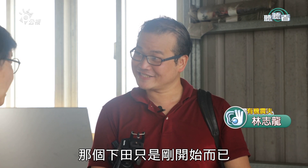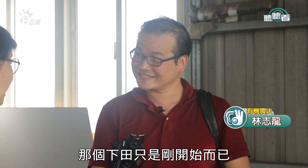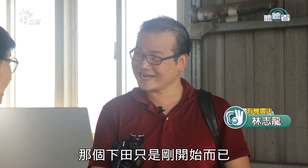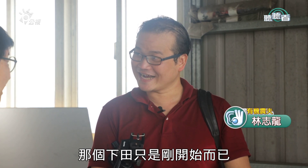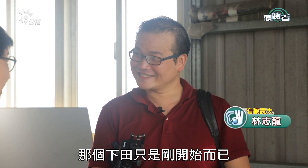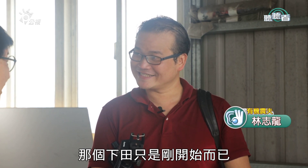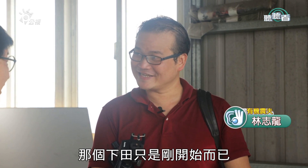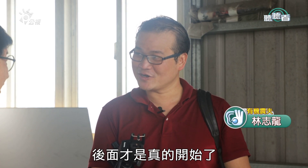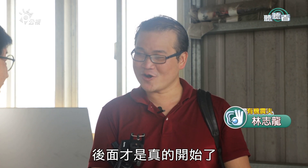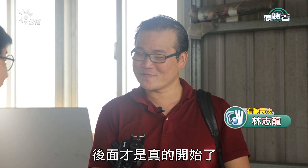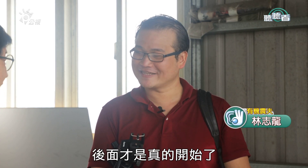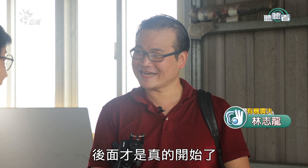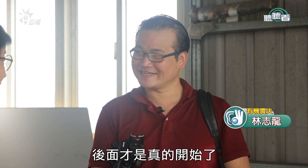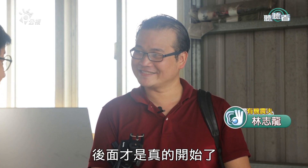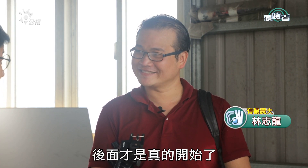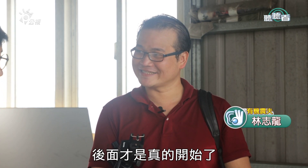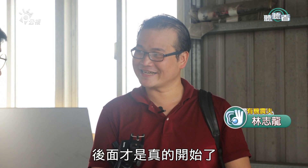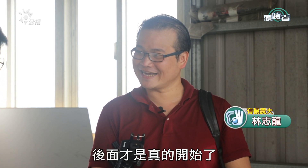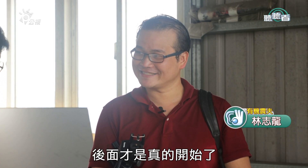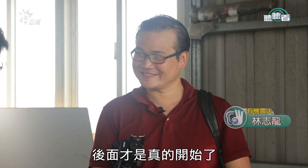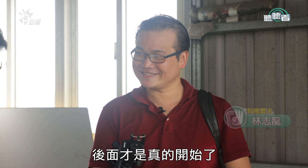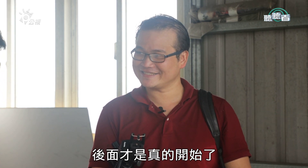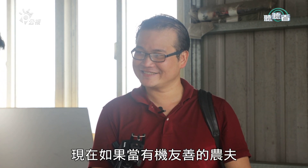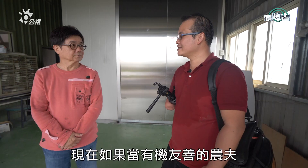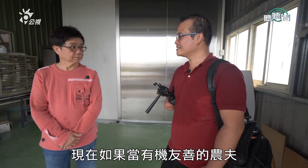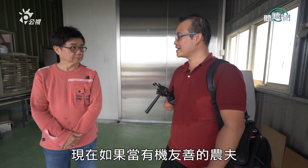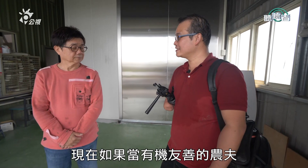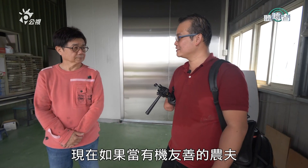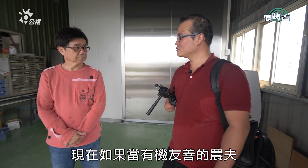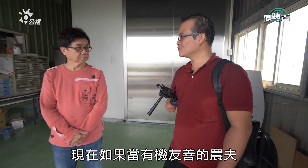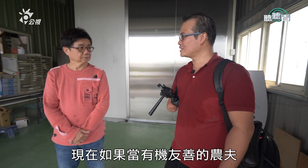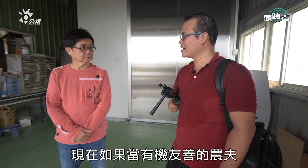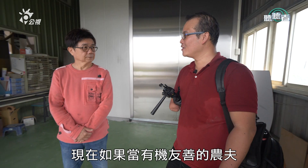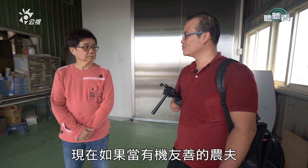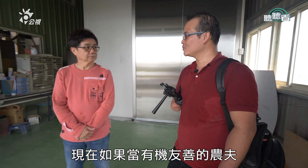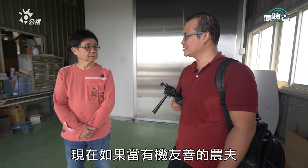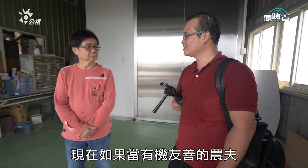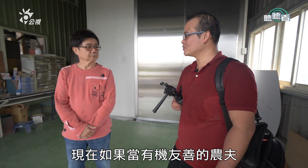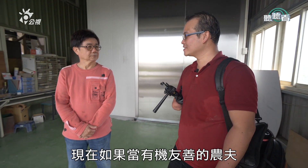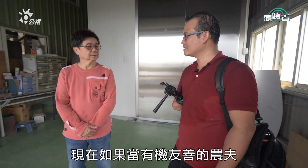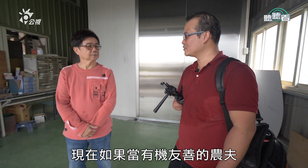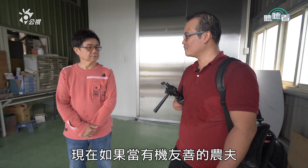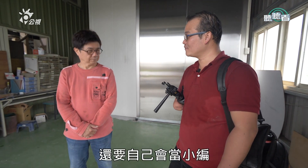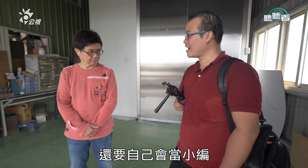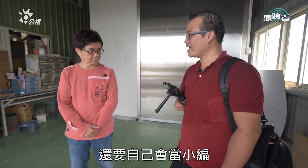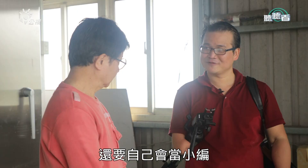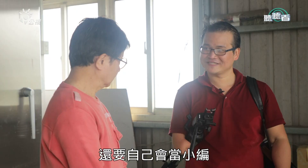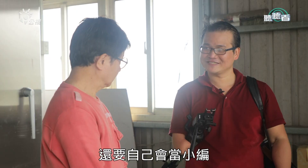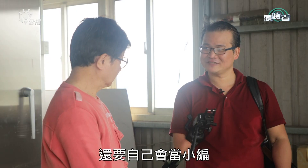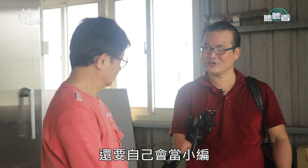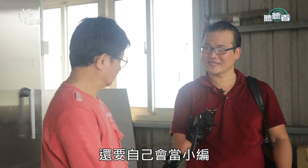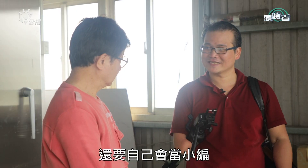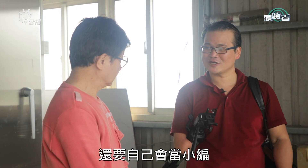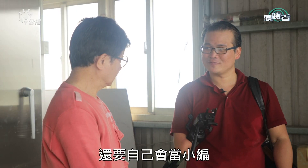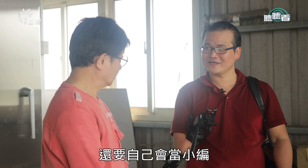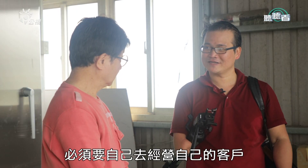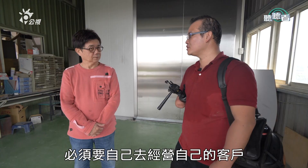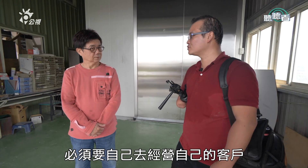是刚开始而已，后面才是真的开始了。现在呢，如果当好有机友善的农夫，还要自己会当小编呢，必须